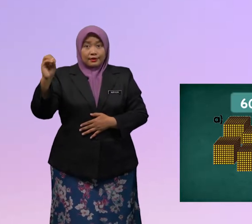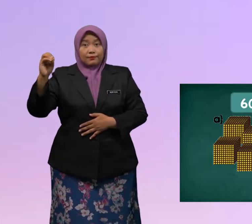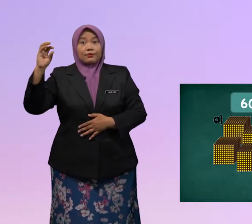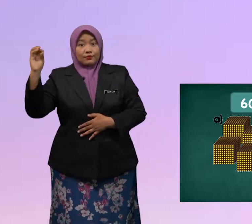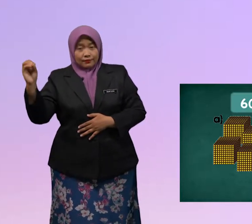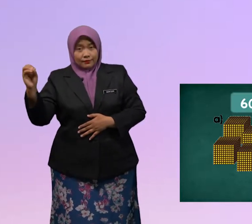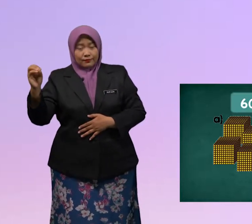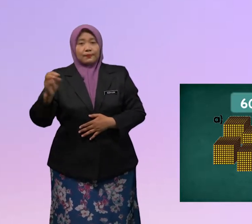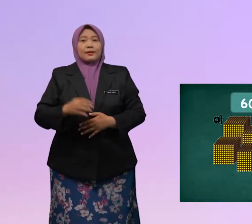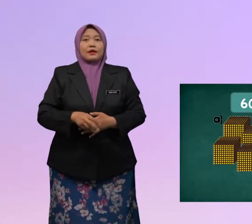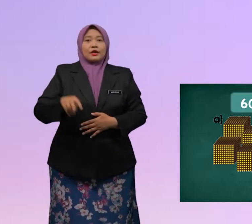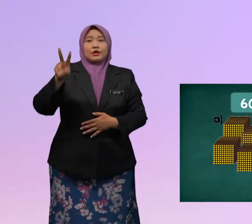6,000.